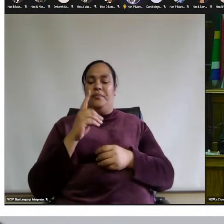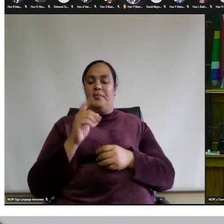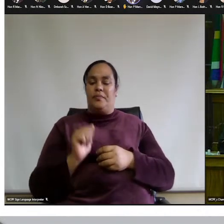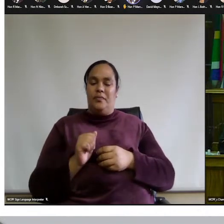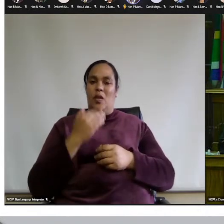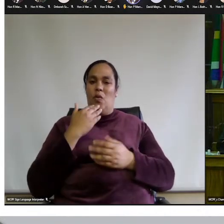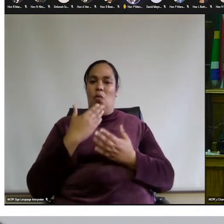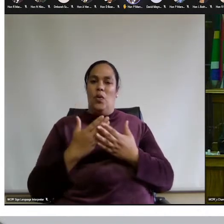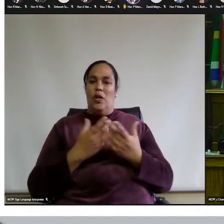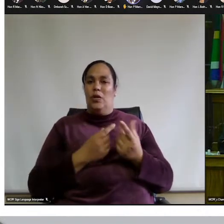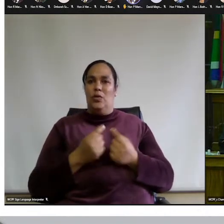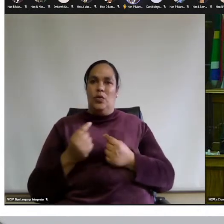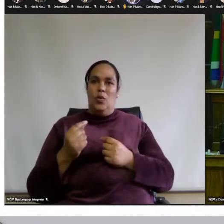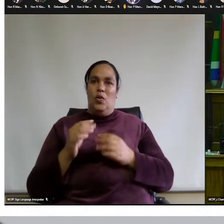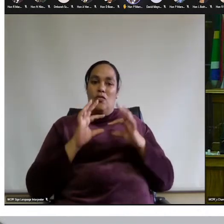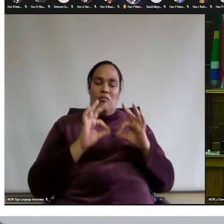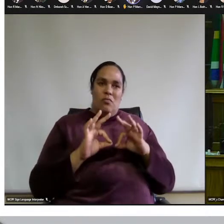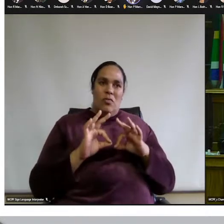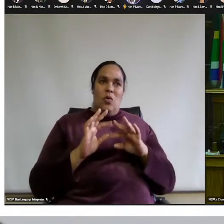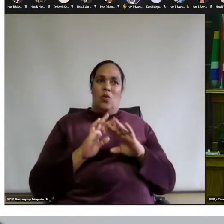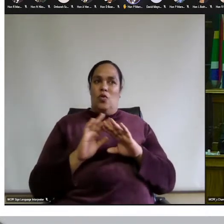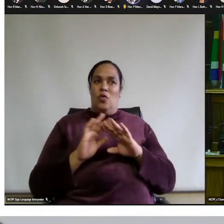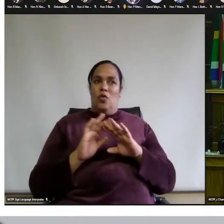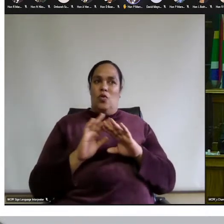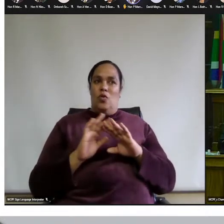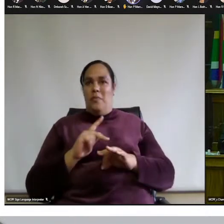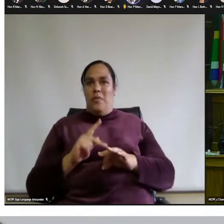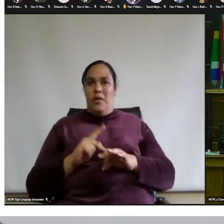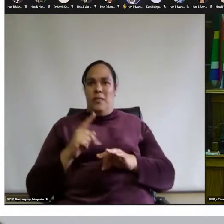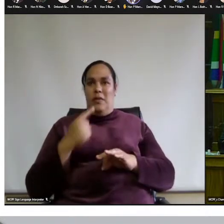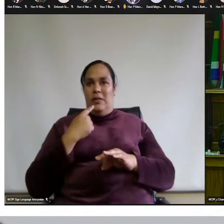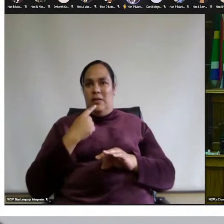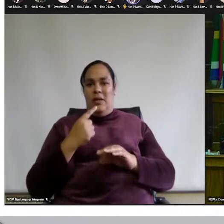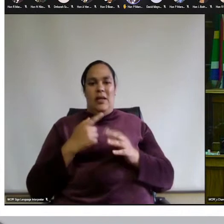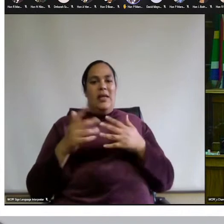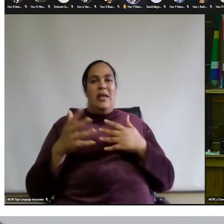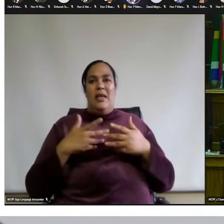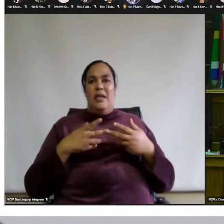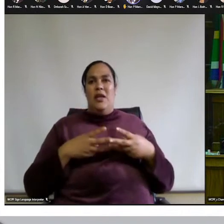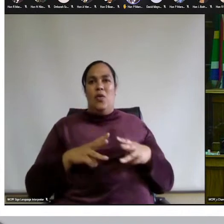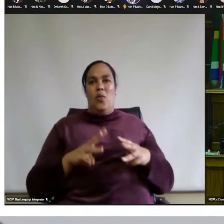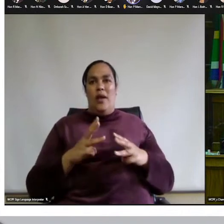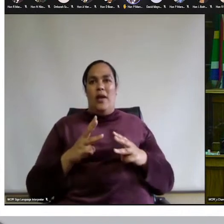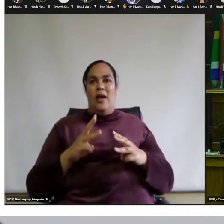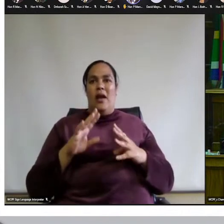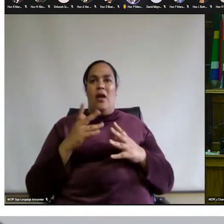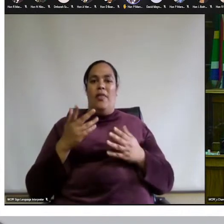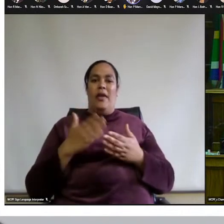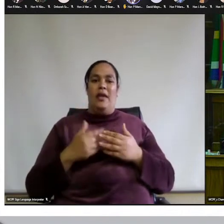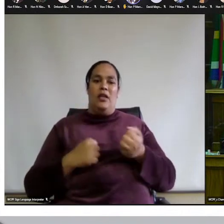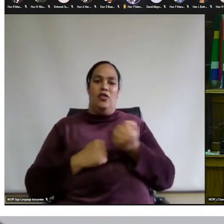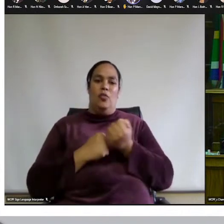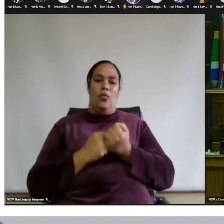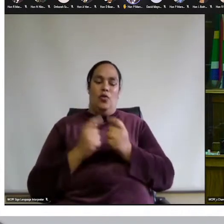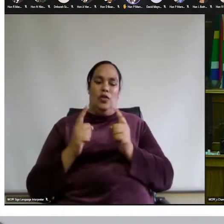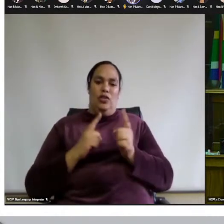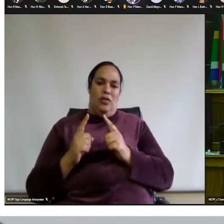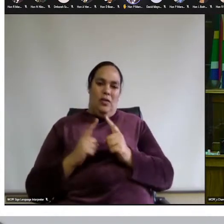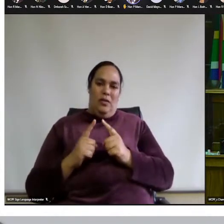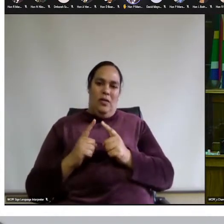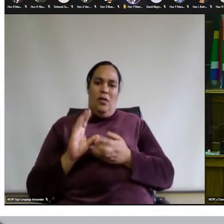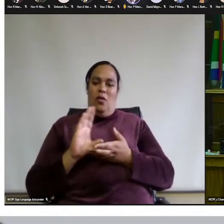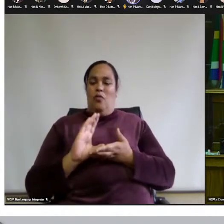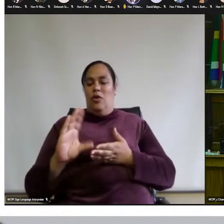regstreeks of onregstreeks, die premier ingesluit, op enige manier geldelik ondersteun word of borg deur